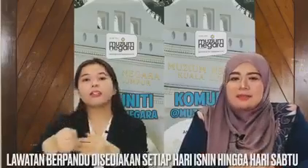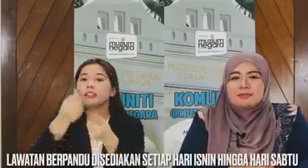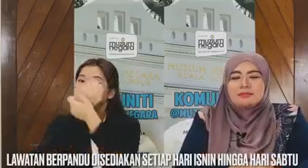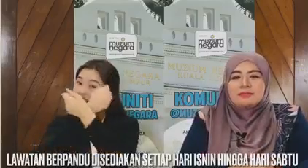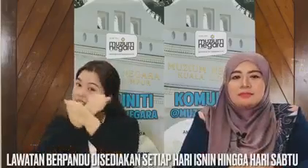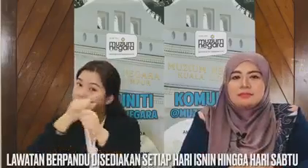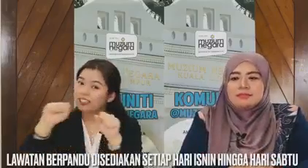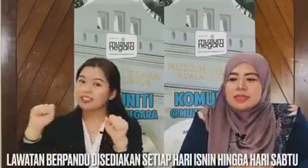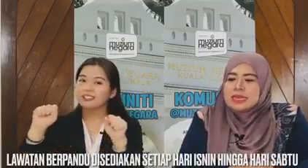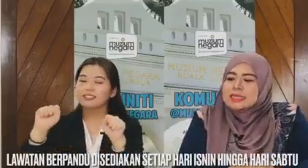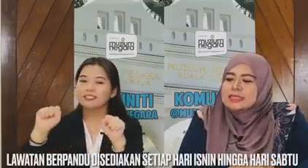disediakan